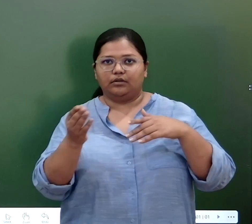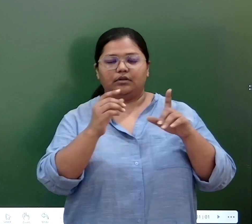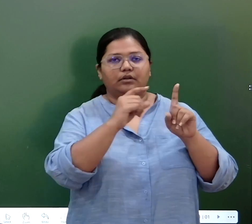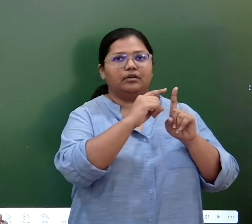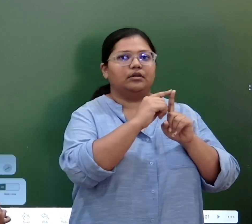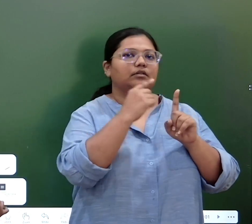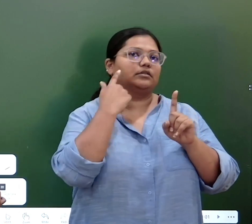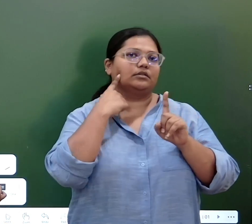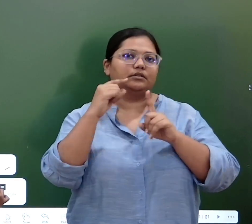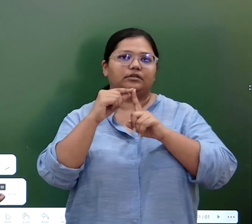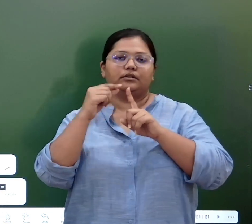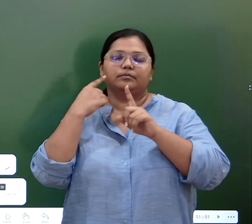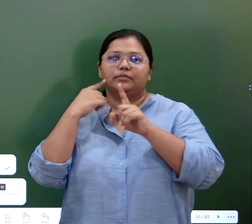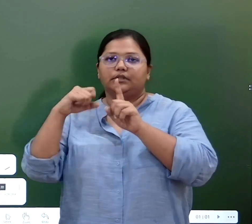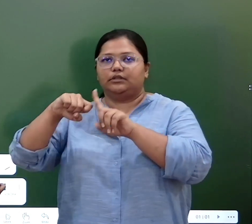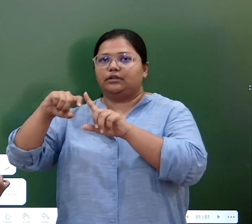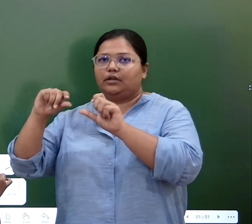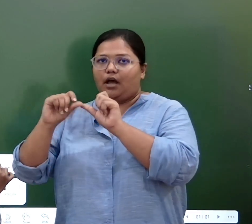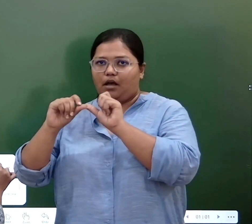दीपिका,